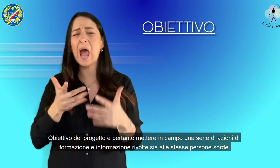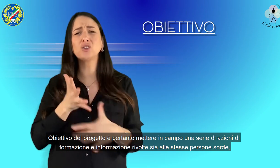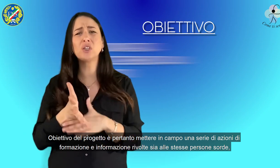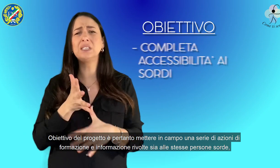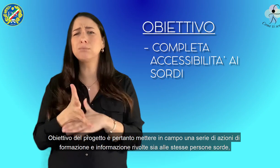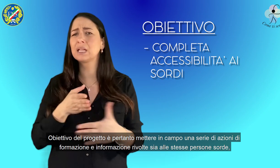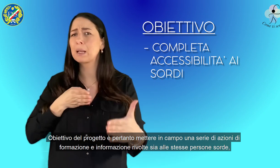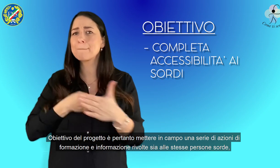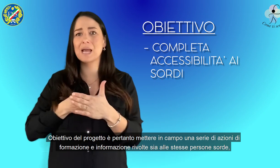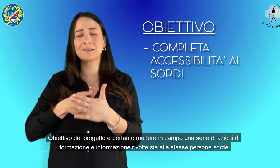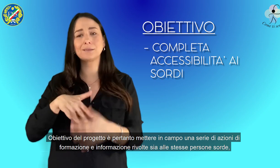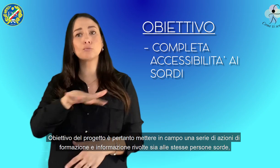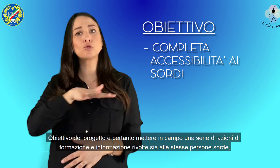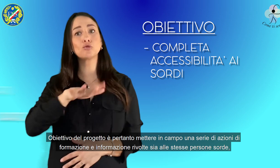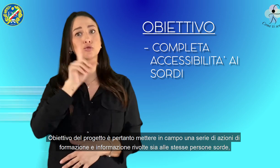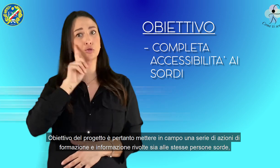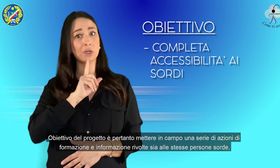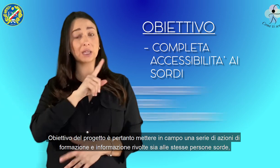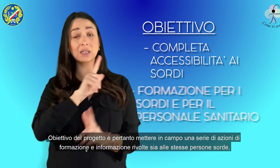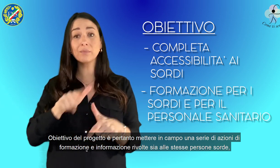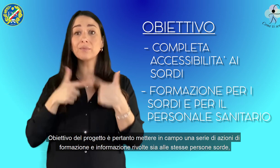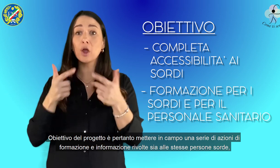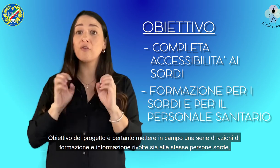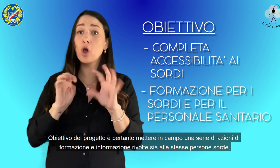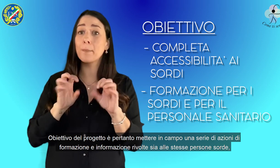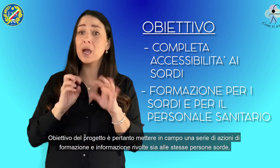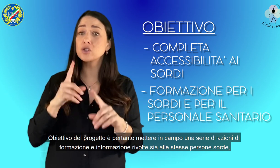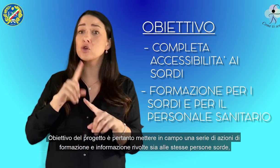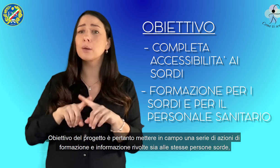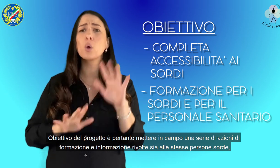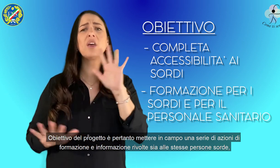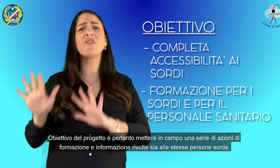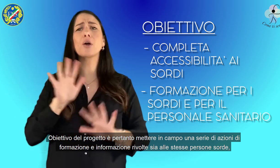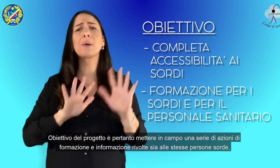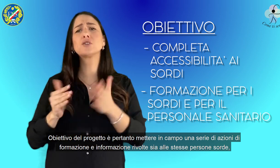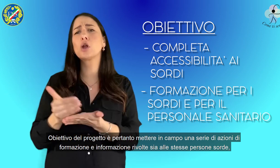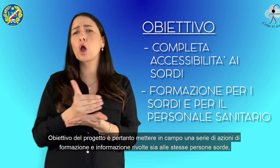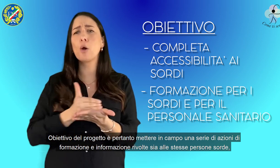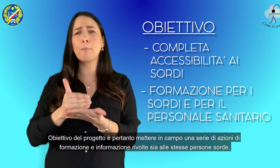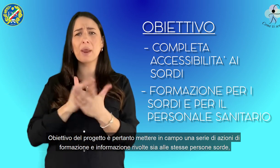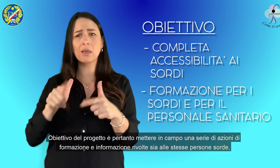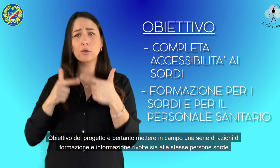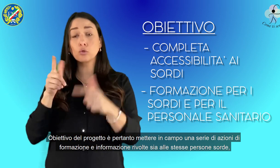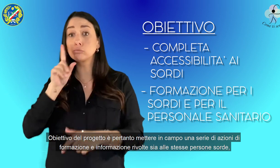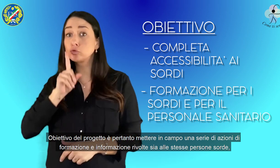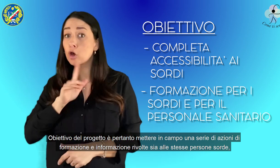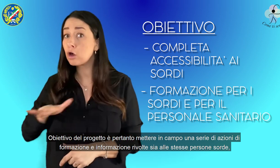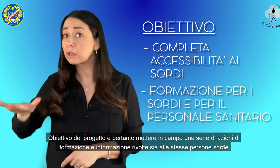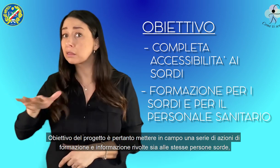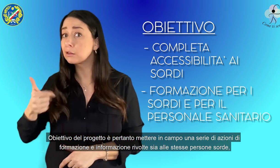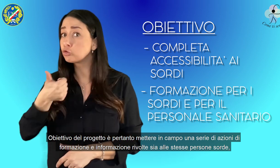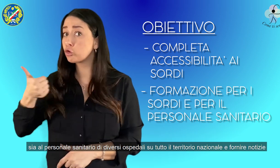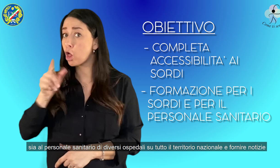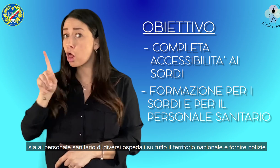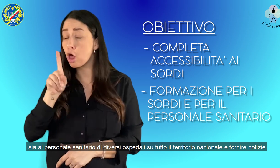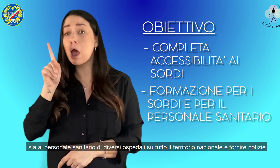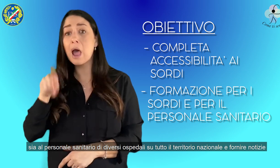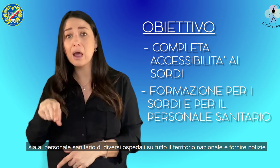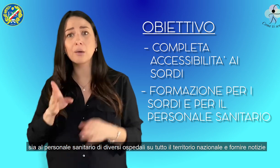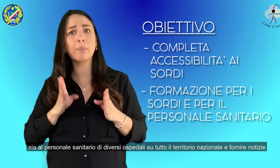formazione e rivolte sia alle stesse persone sorde, sia al personale sanitario di diversi ospedali su tutto il territorio